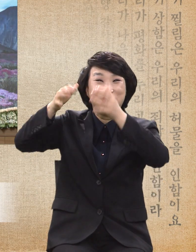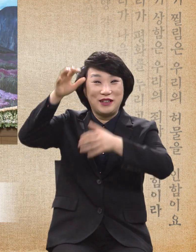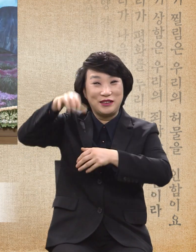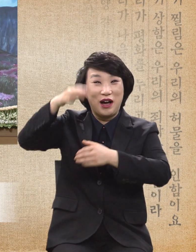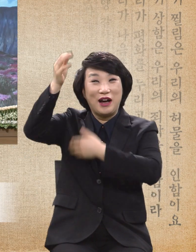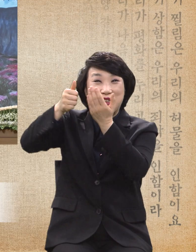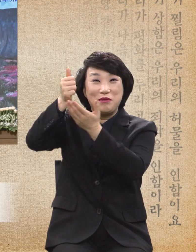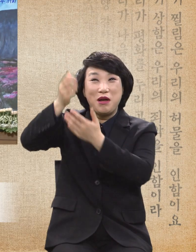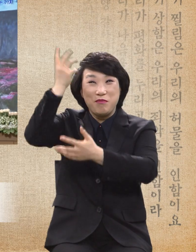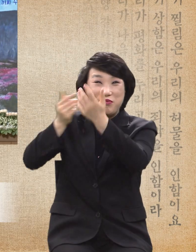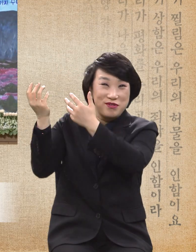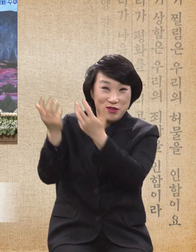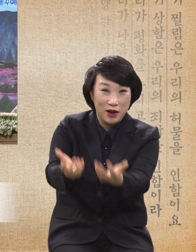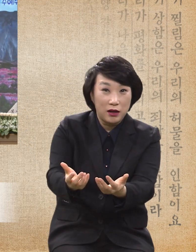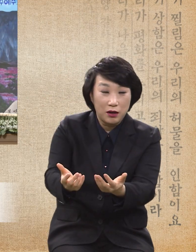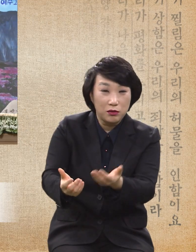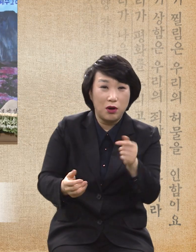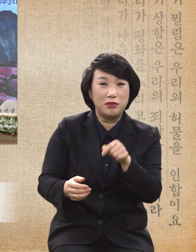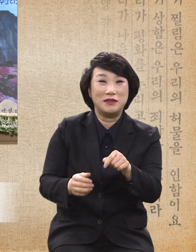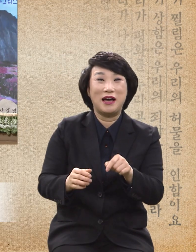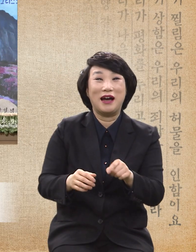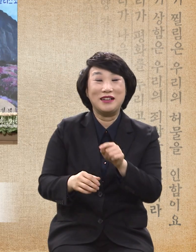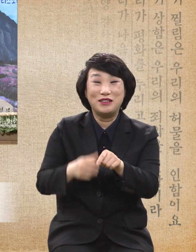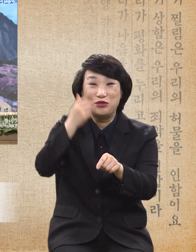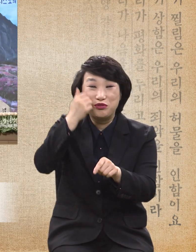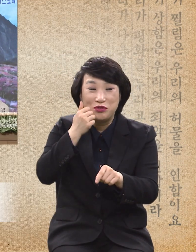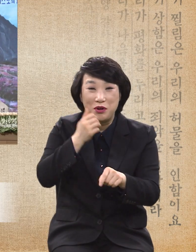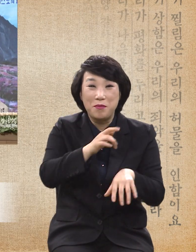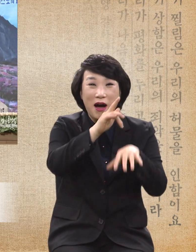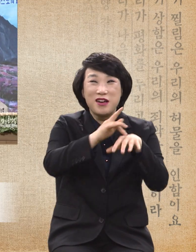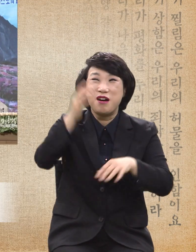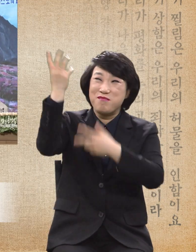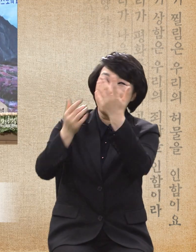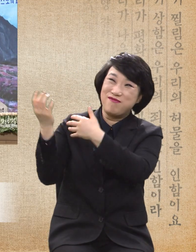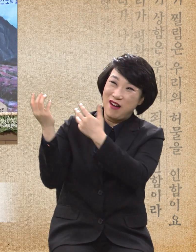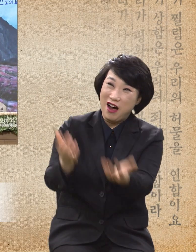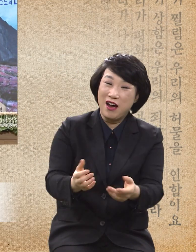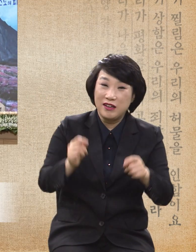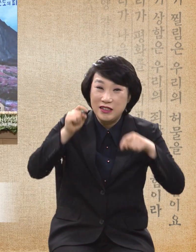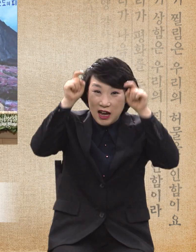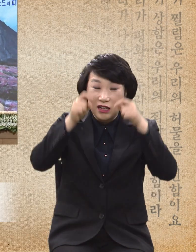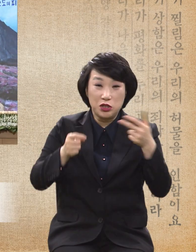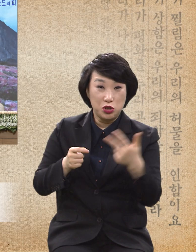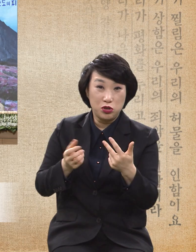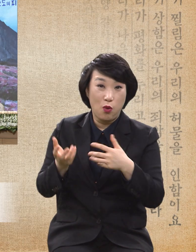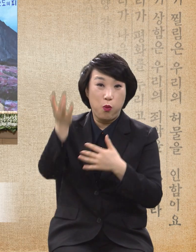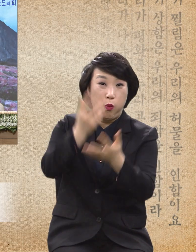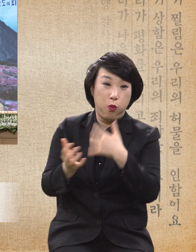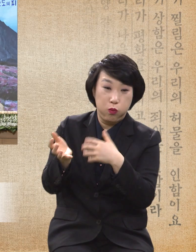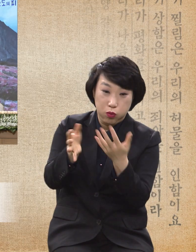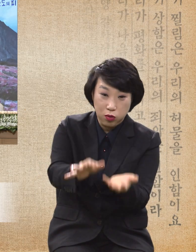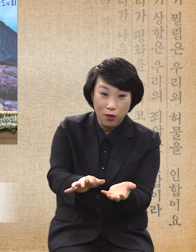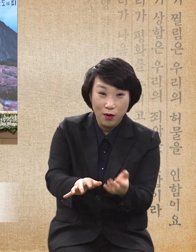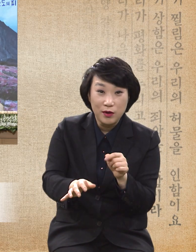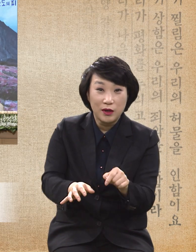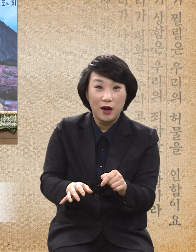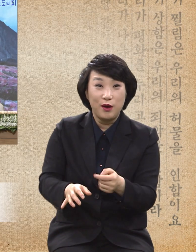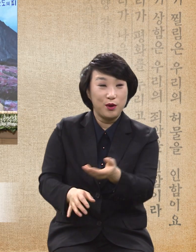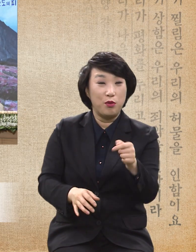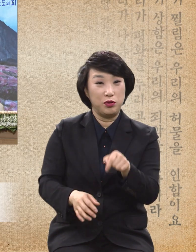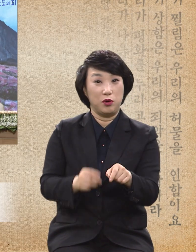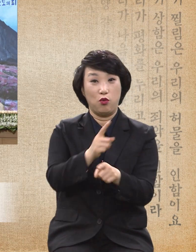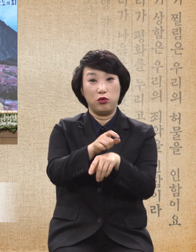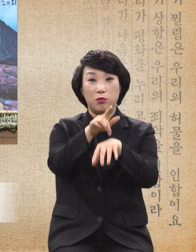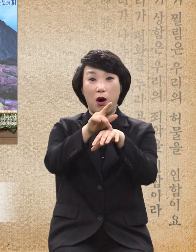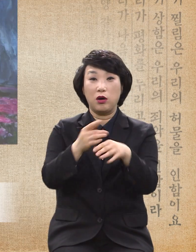내려왔대야. 마귀가 불을 끌어내려 양 7천 마리를 불살릴 정도 되면 이것이 이니 마귀